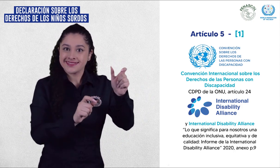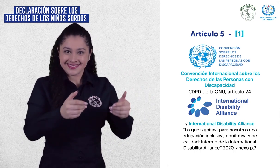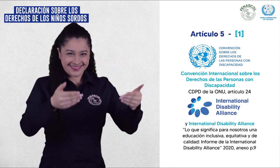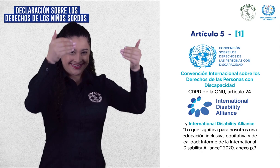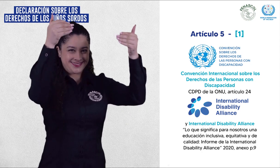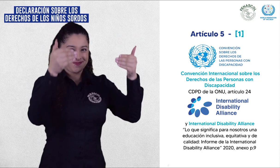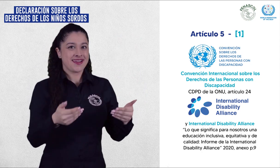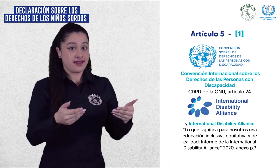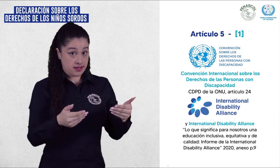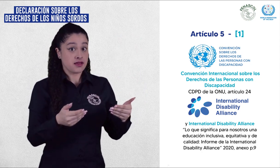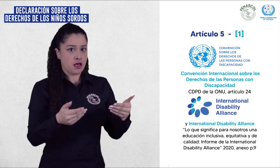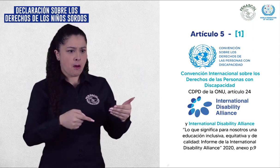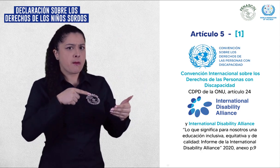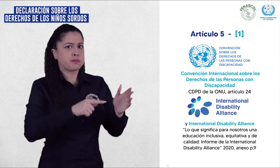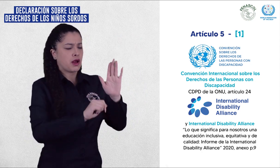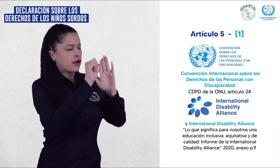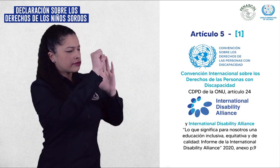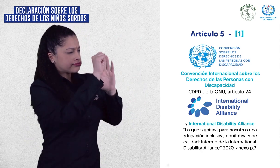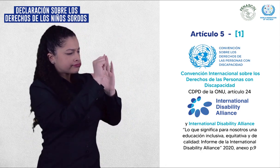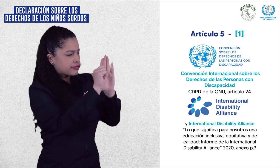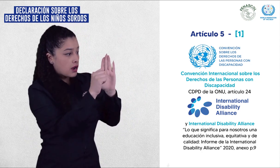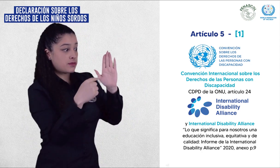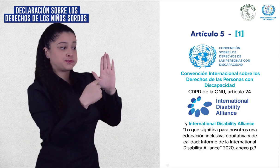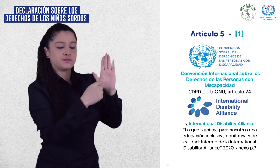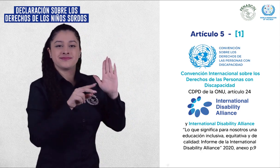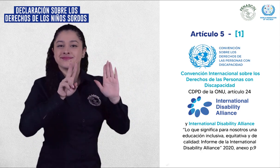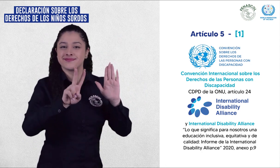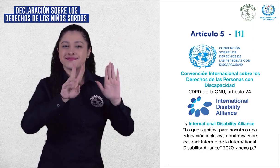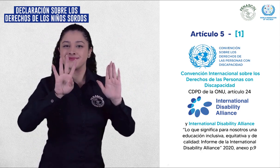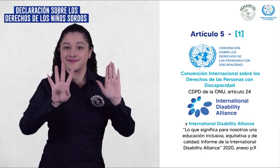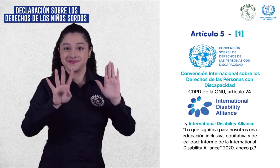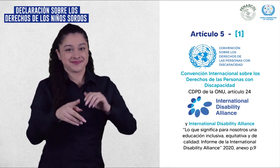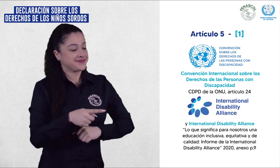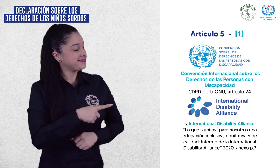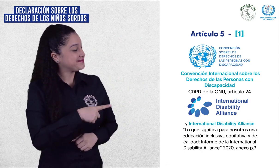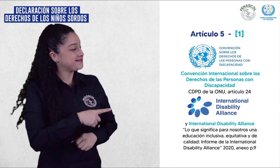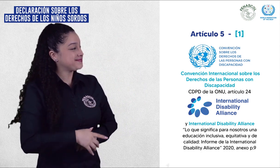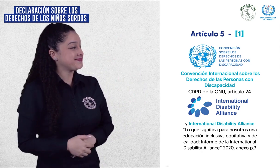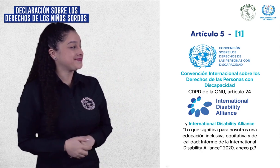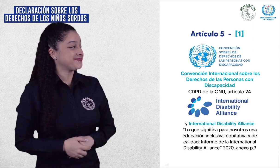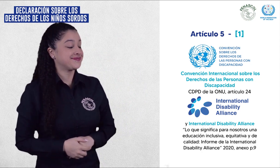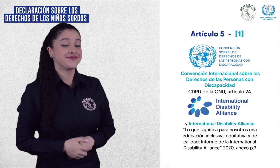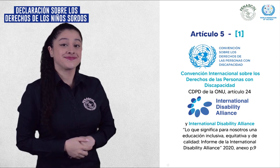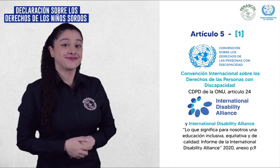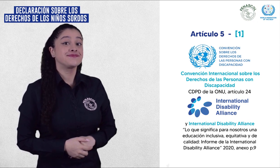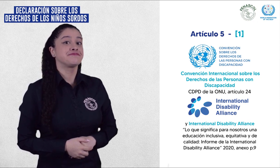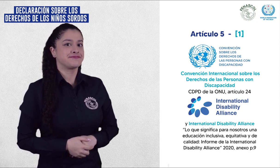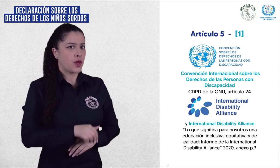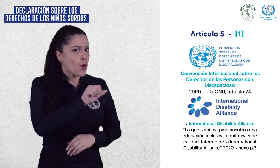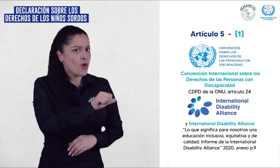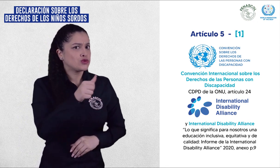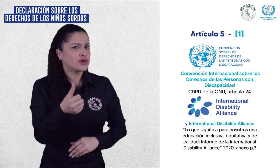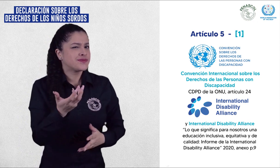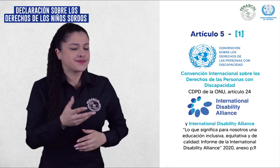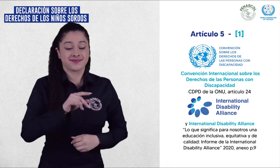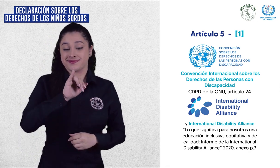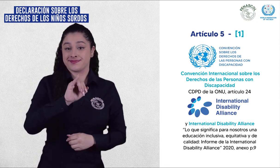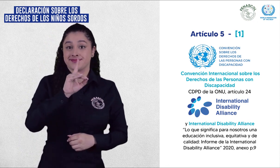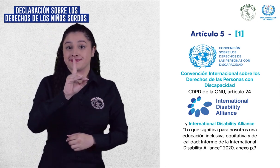artículo 24 de la Convención Internacional sobre los Derechos de las Personas con Discapacidad de la ONU y